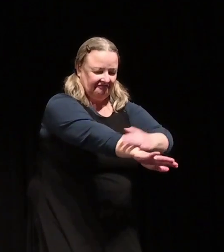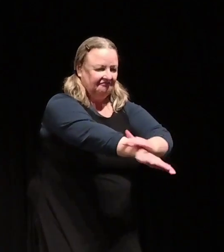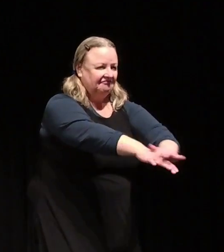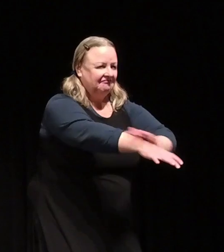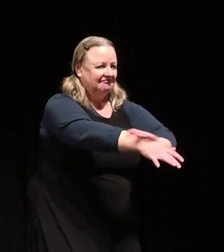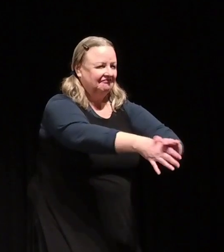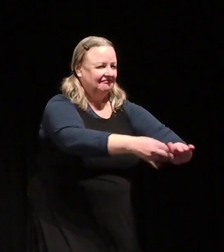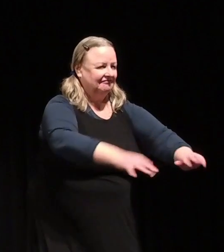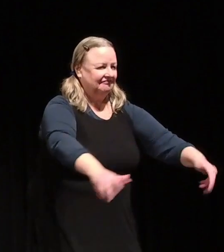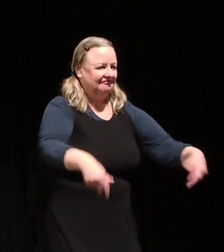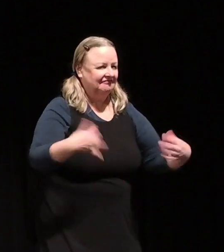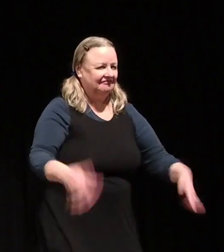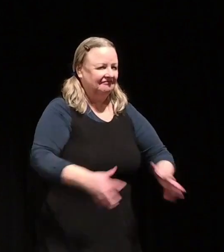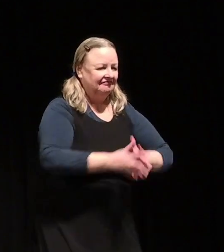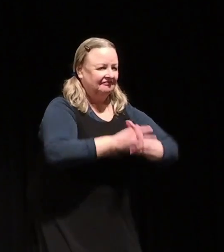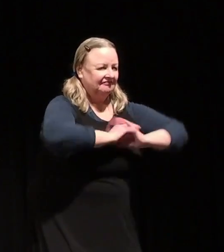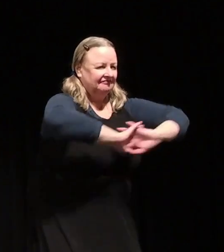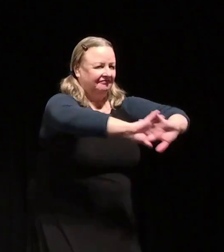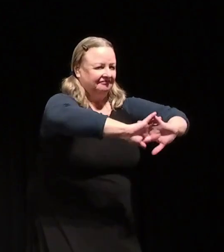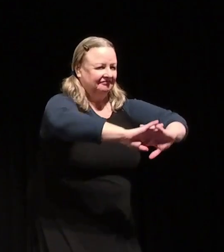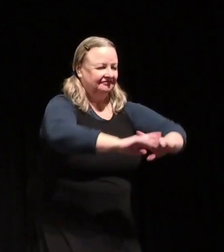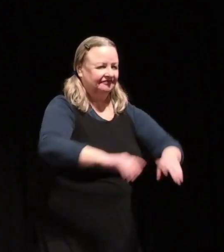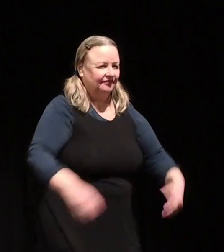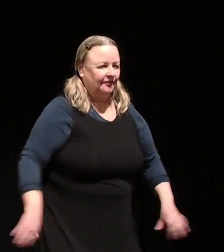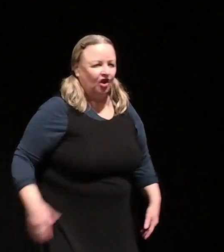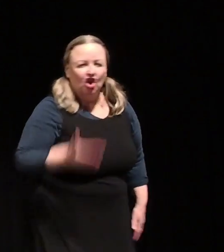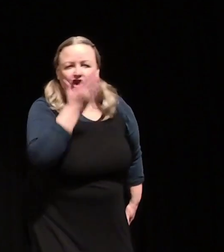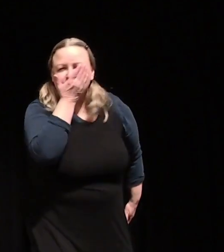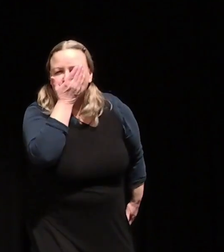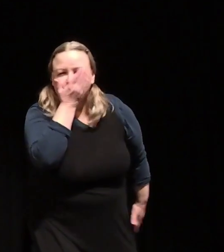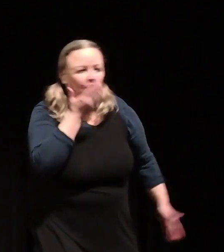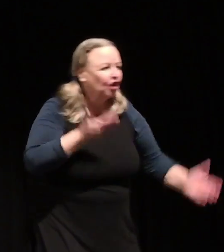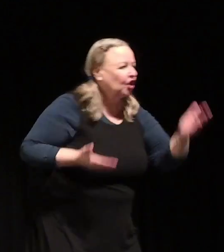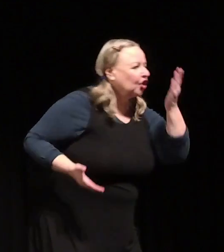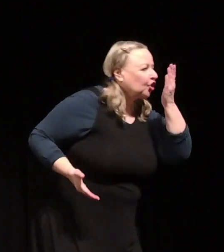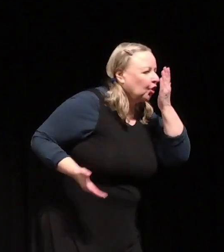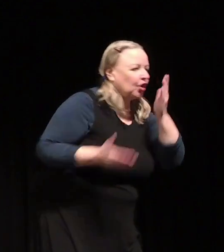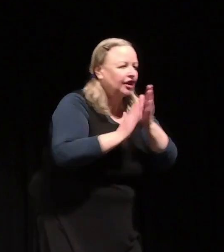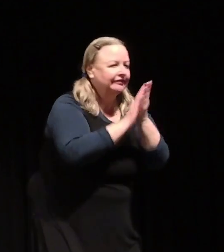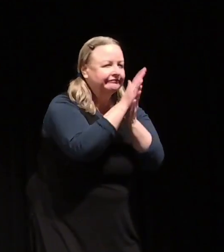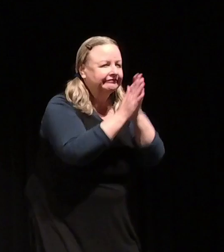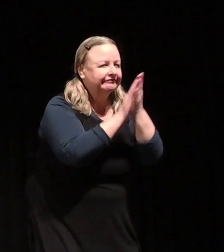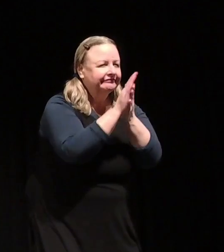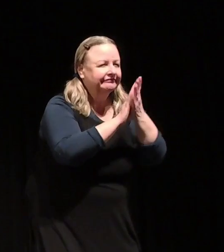OK. Bon. Prête. OK. Au boulot. Tout.